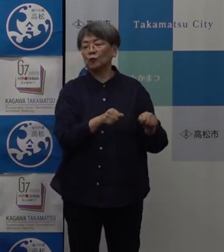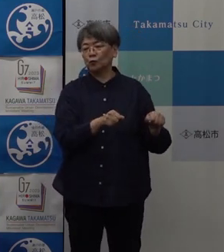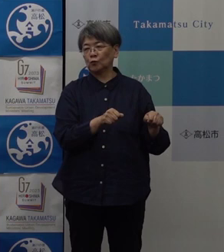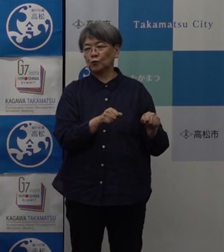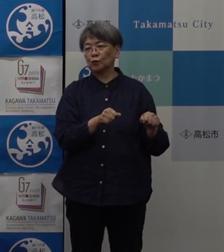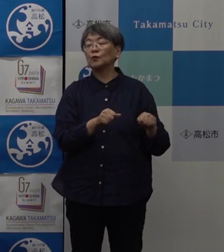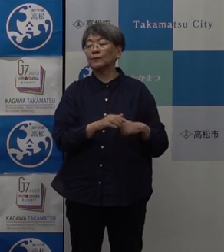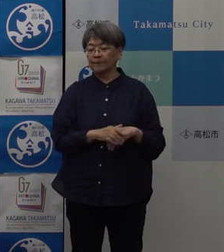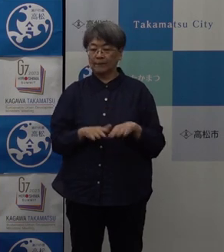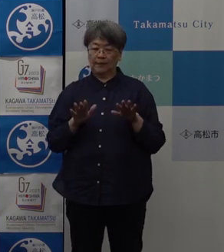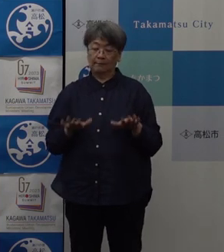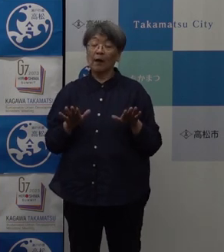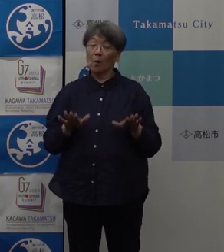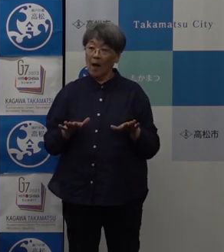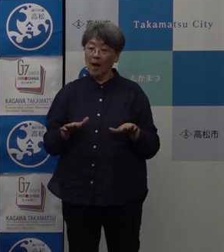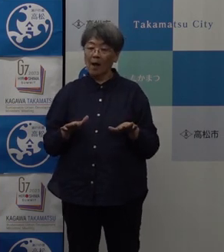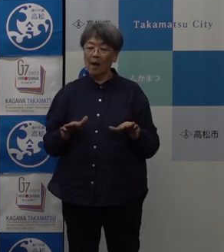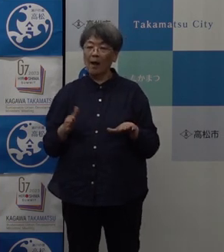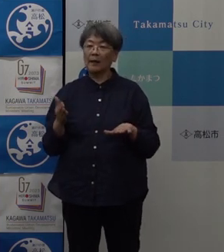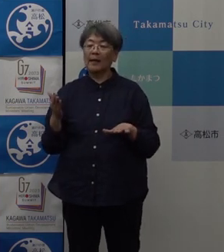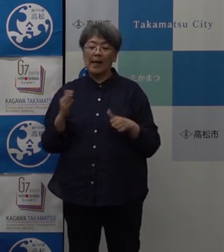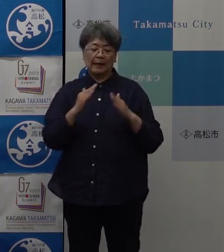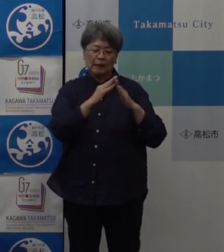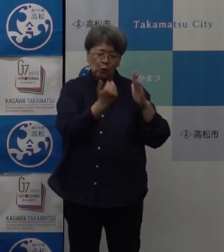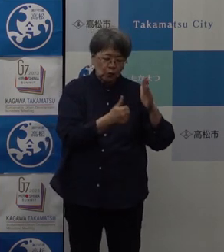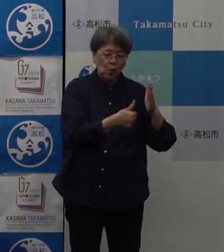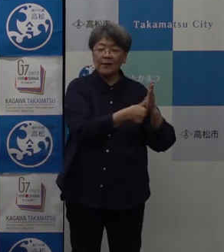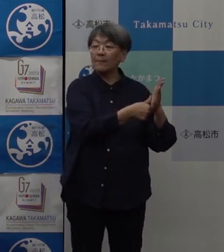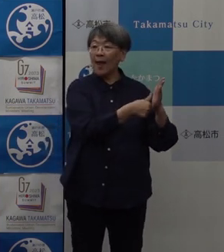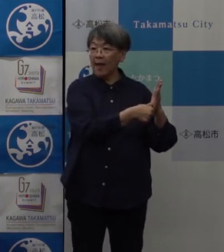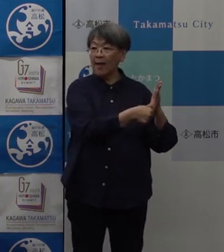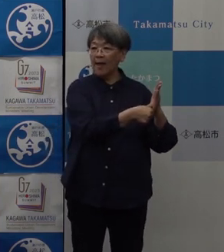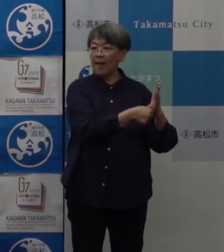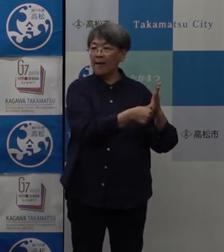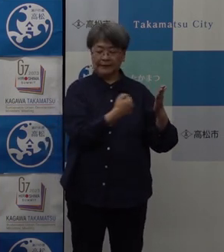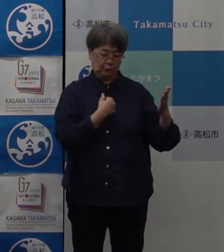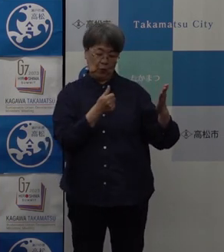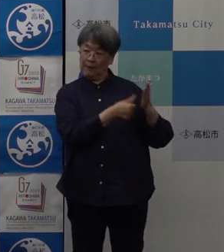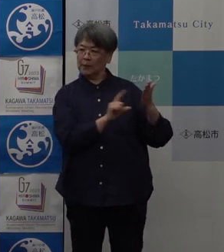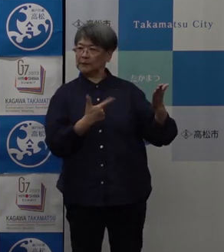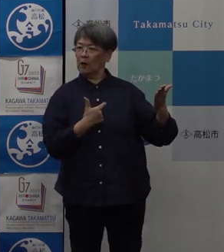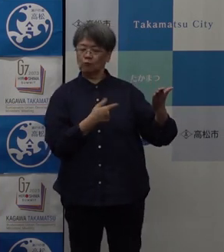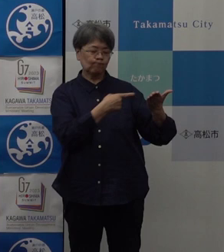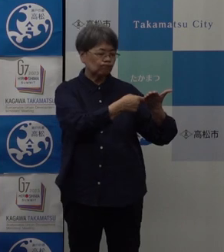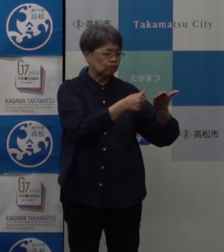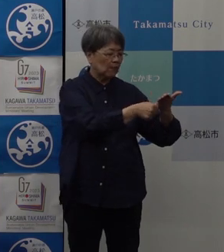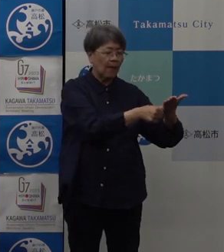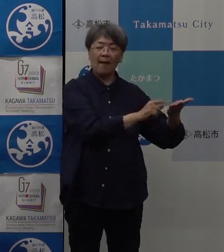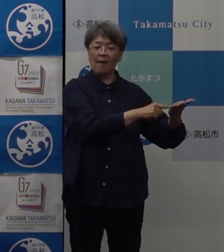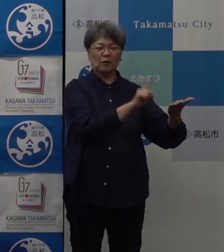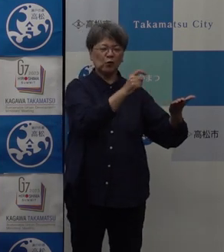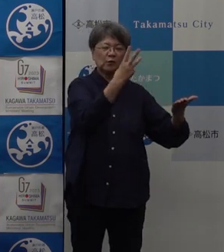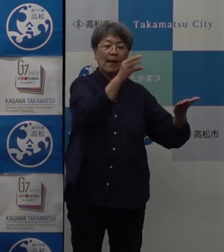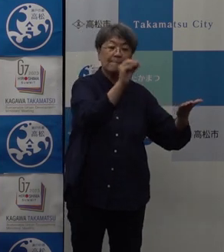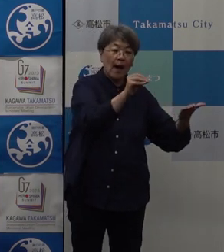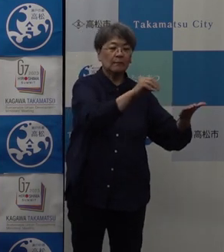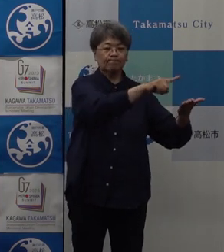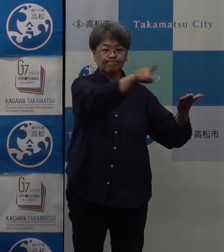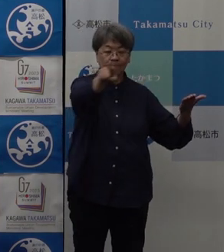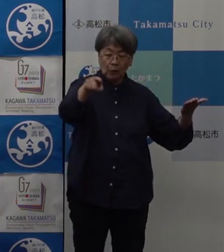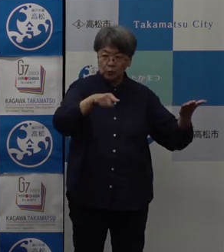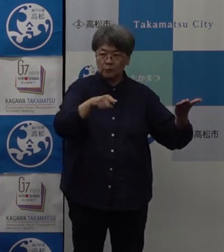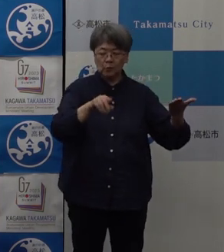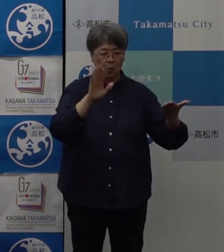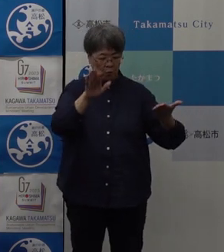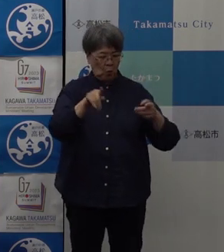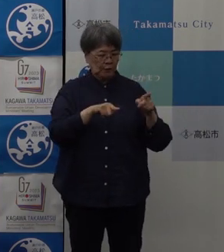ですね。今のところは先ほど言いました家族名義について13万件あったというような報告がなされて、まあ、今後そのようなことがないように指導